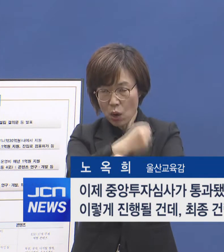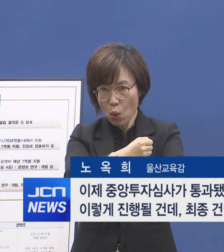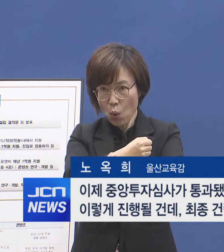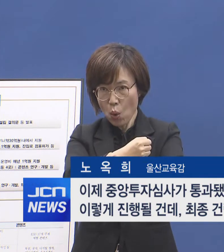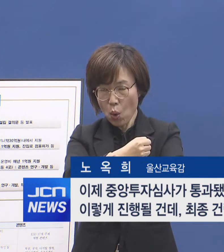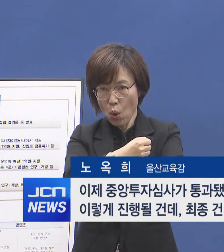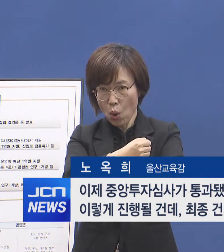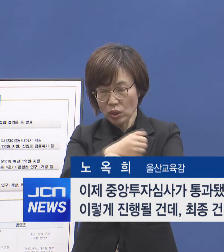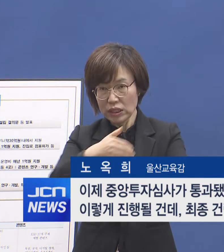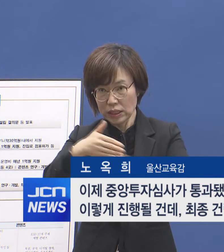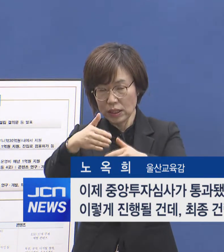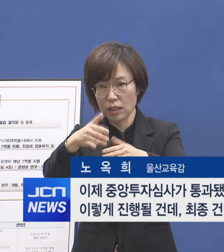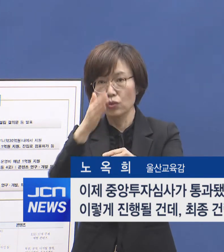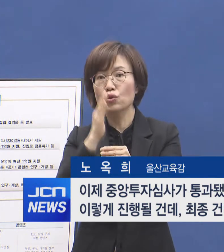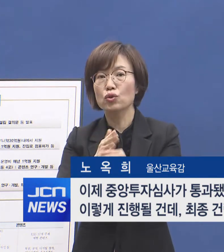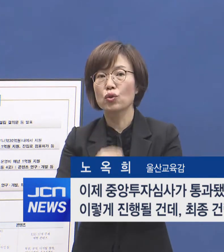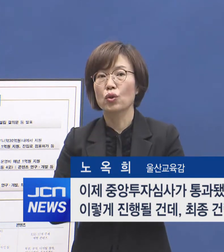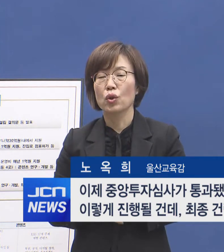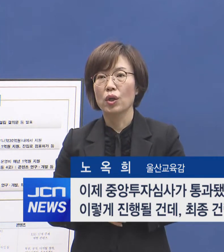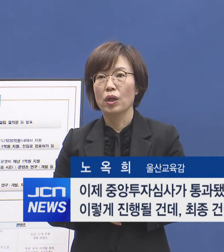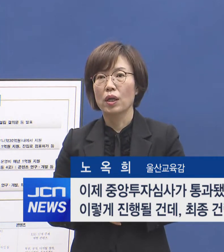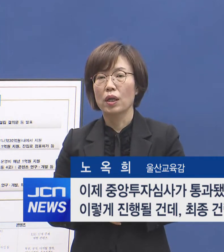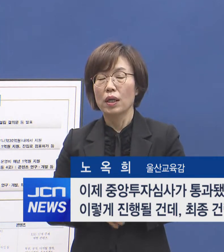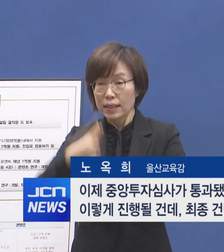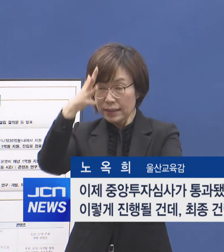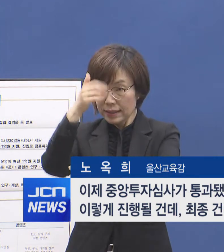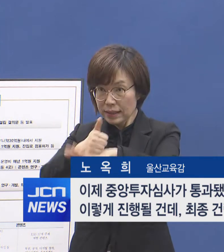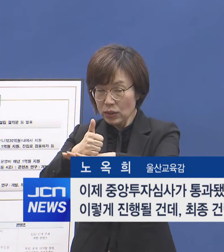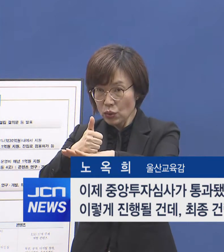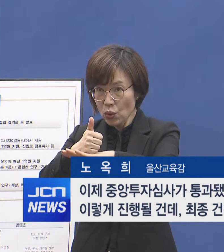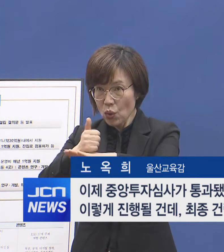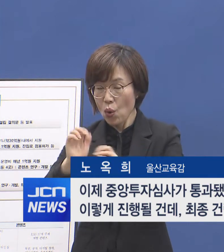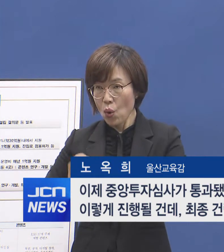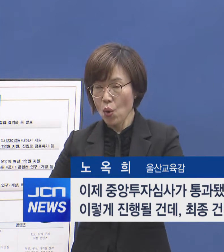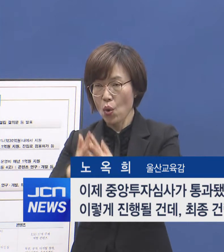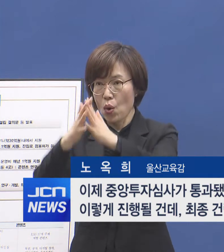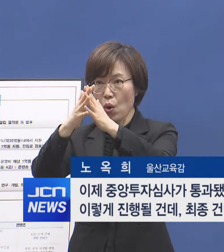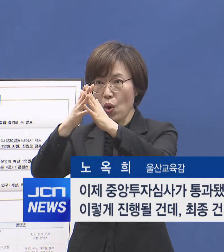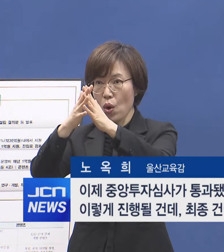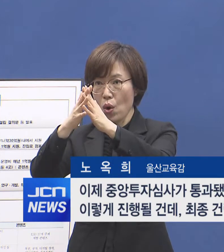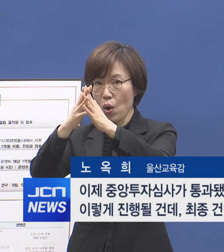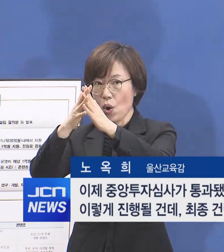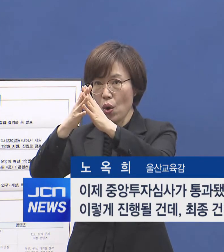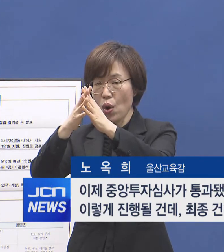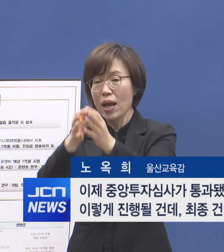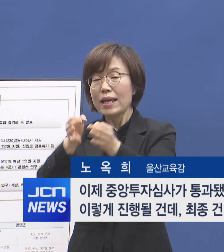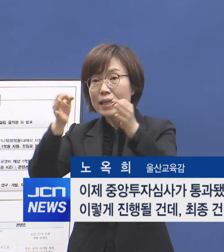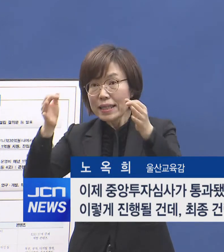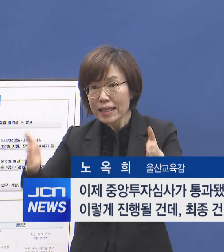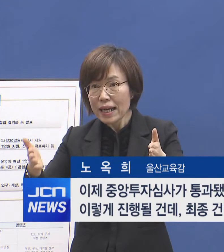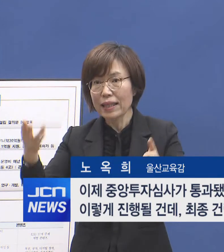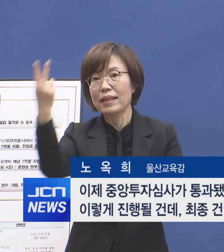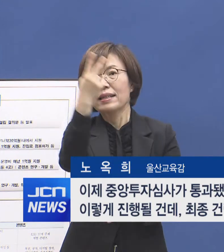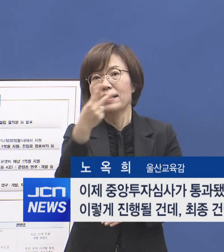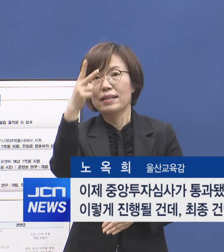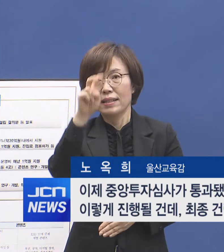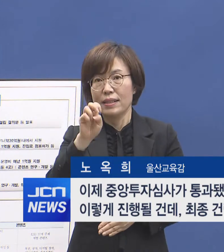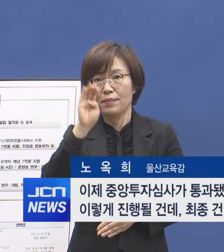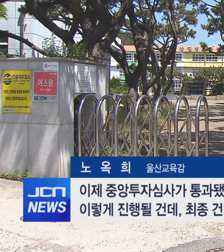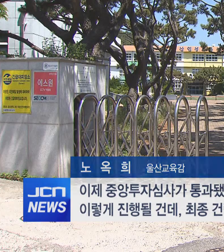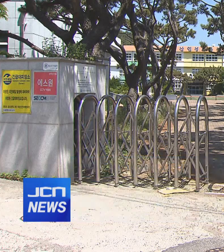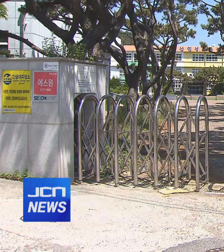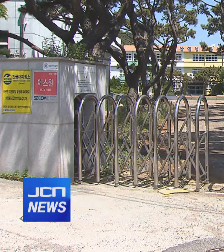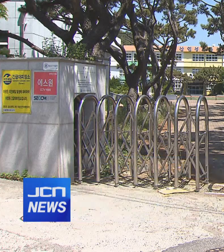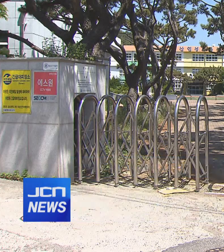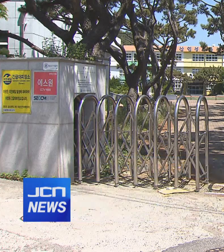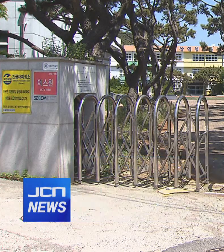하고 이렇게 진행될 건데 전 최종 그 건립 날 기간은 2024년